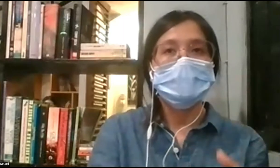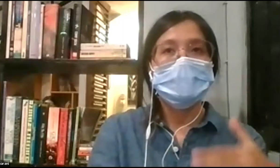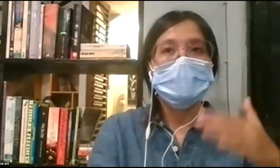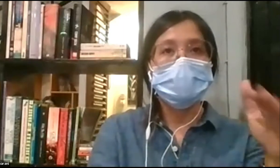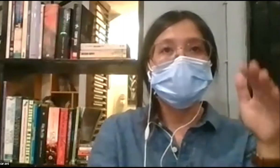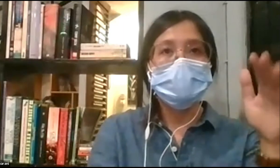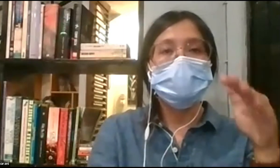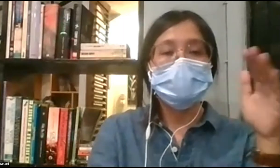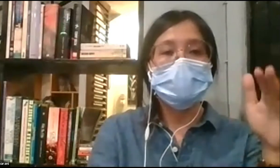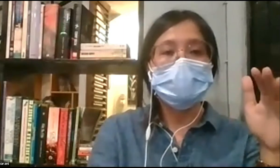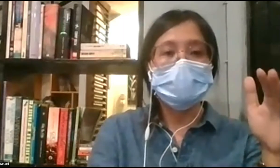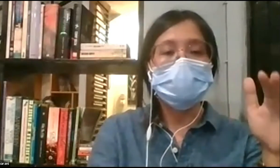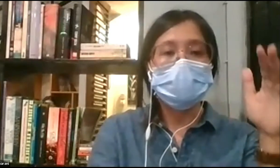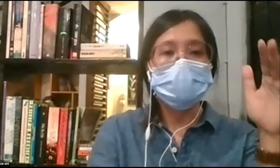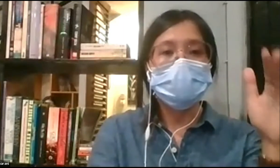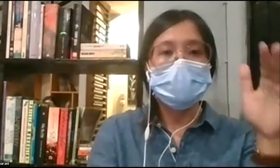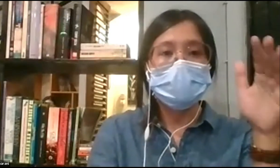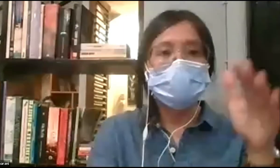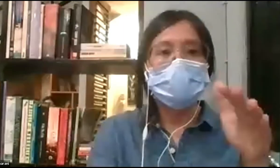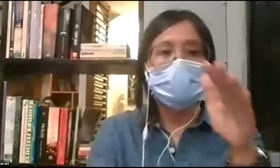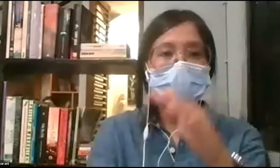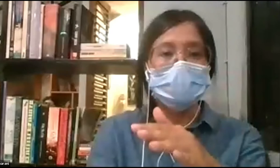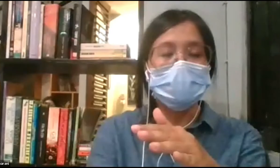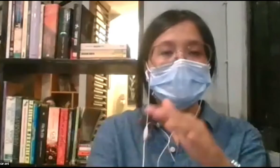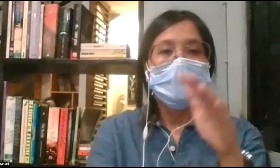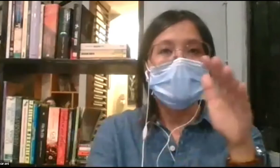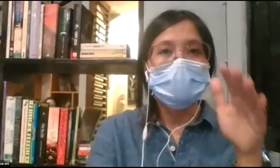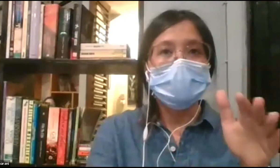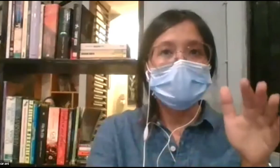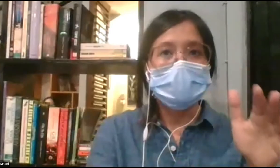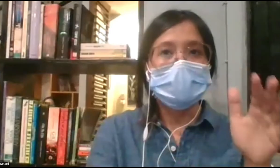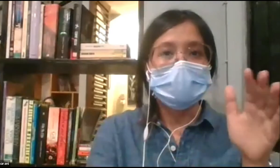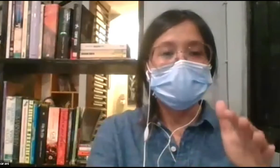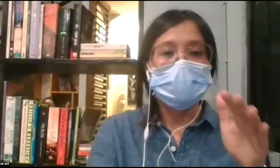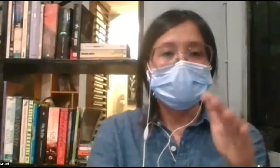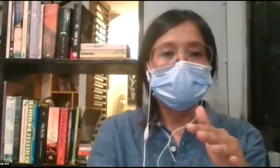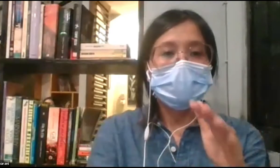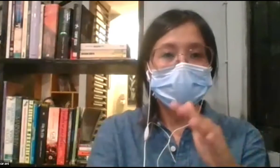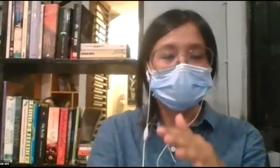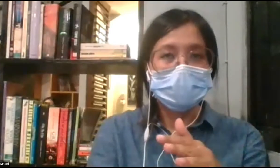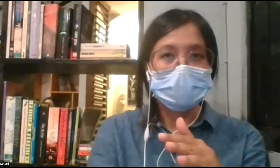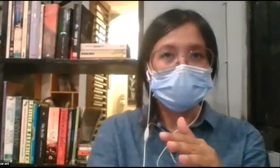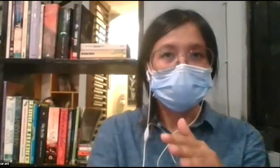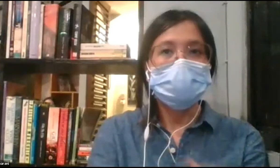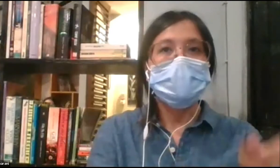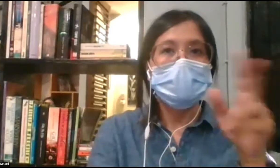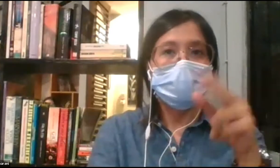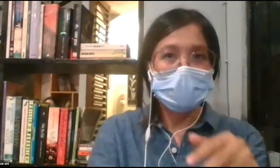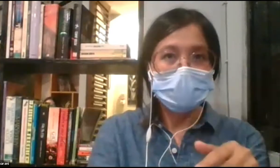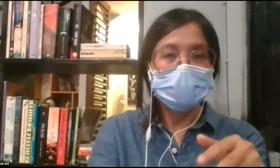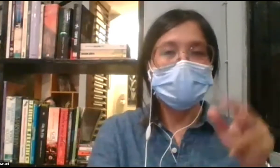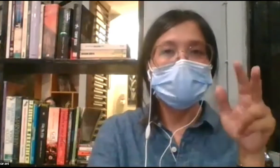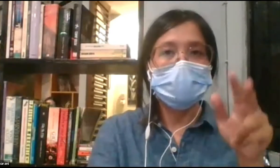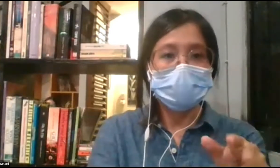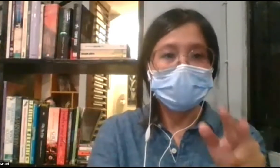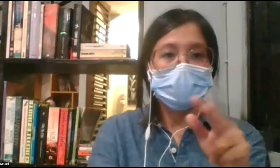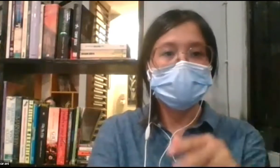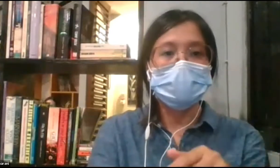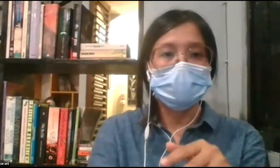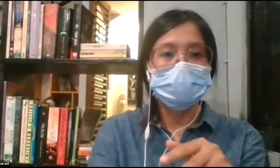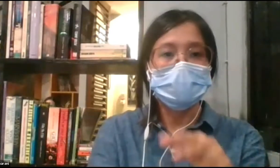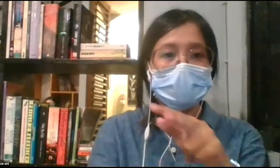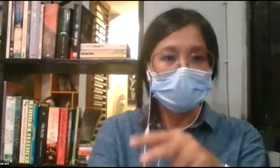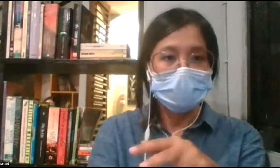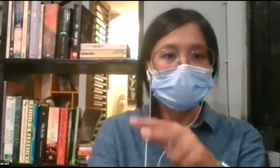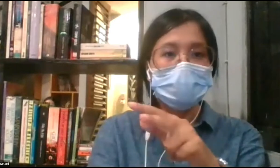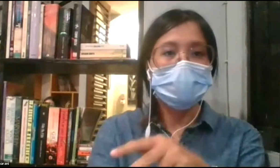difabel. Hipotesis kita adalah kantor pengadilan A itu tidak ramah terhadap difabel. Mengapa kantor